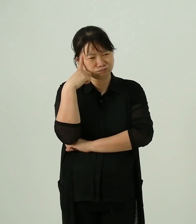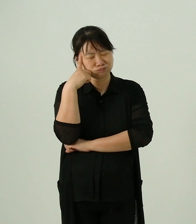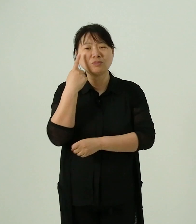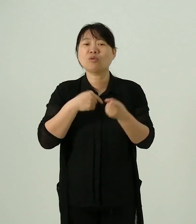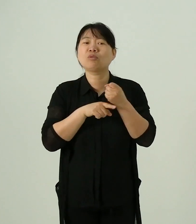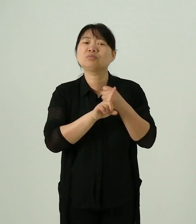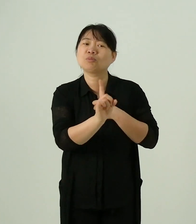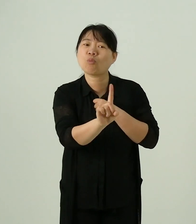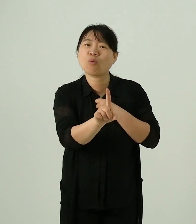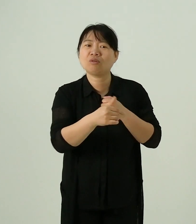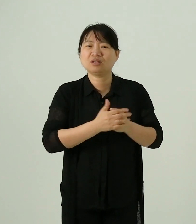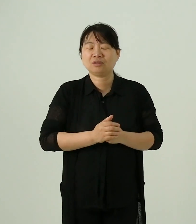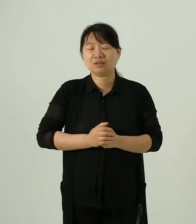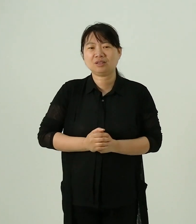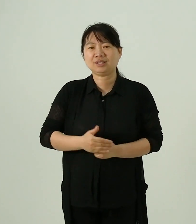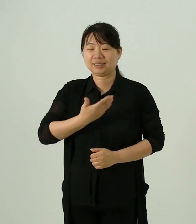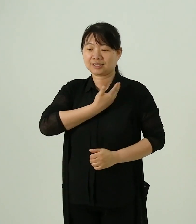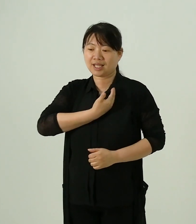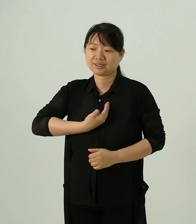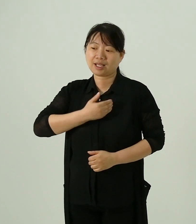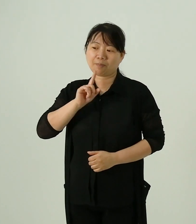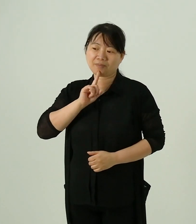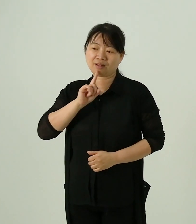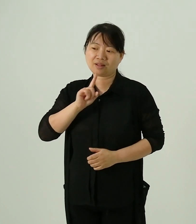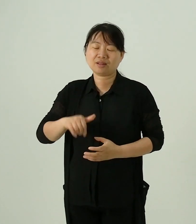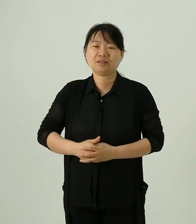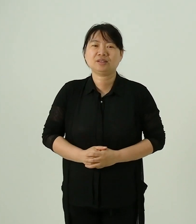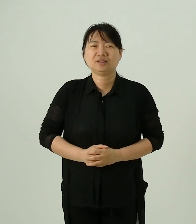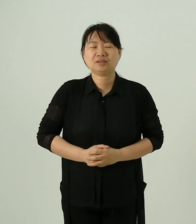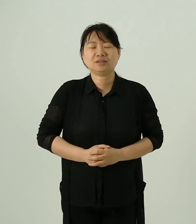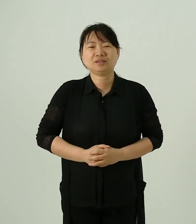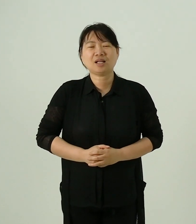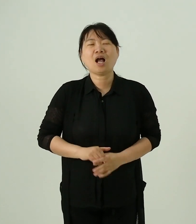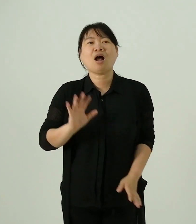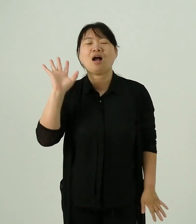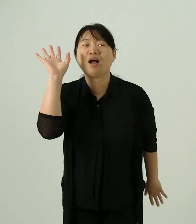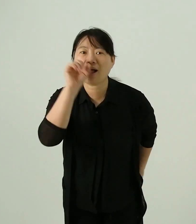뜻이야? 이제 제자들끼리,